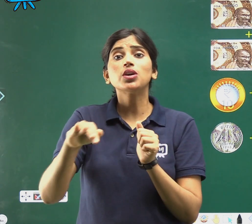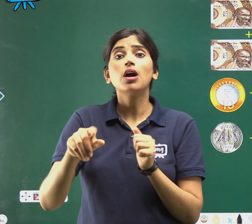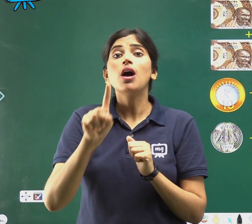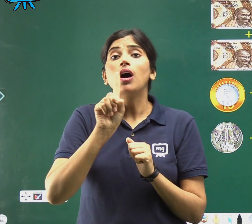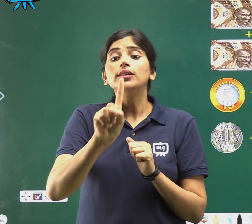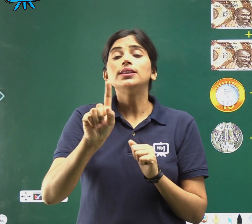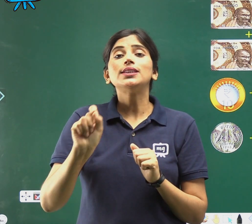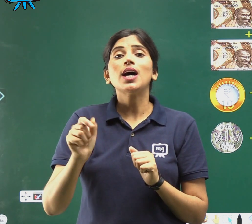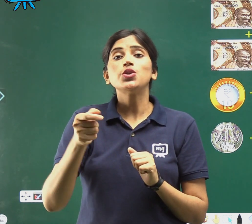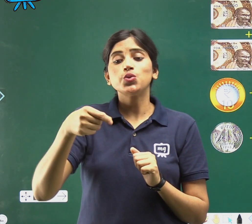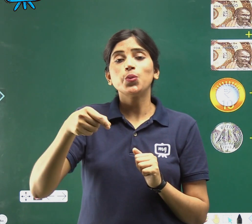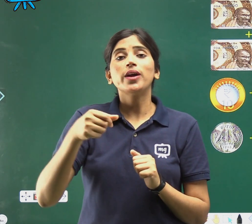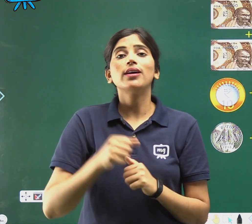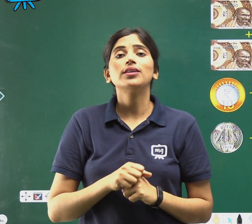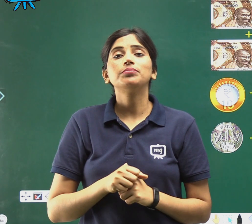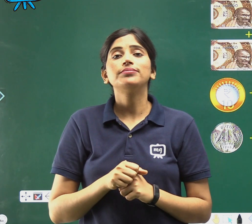10 रुपए।